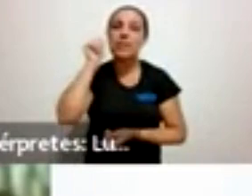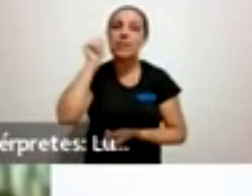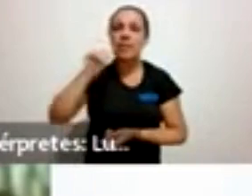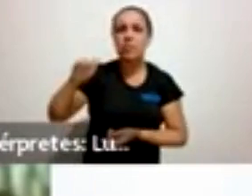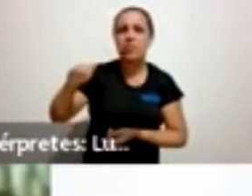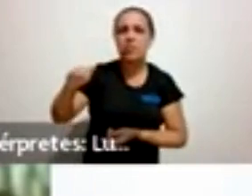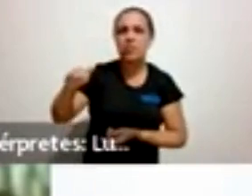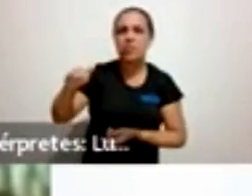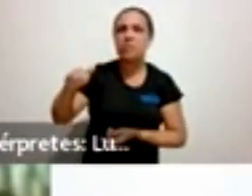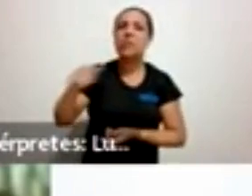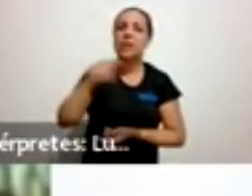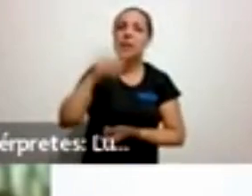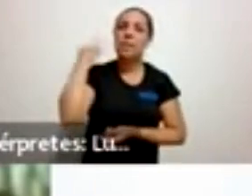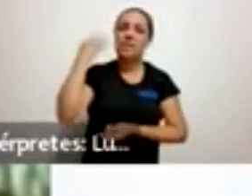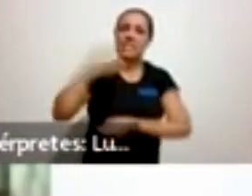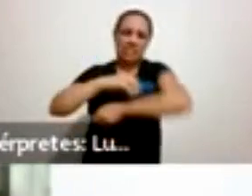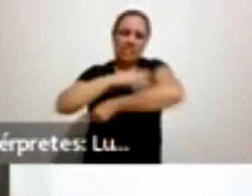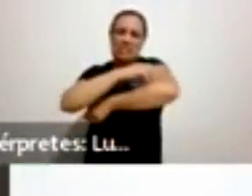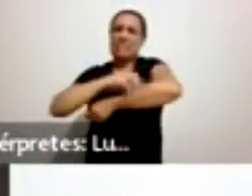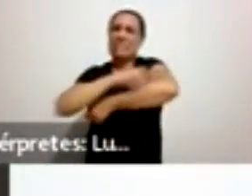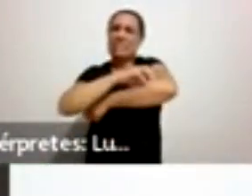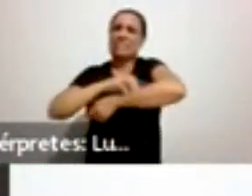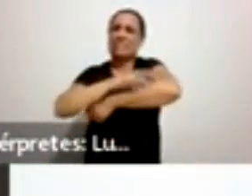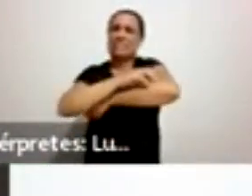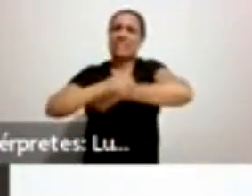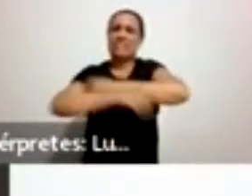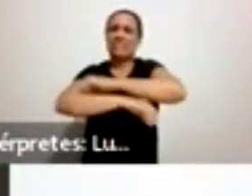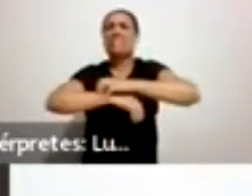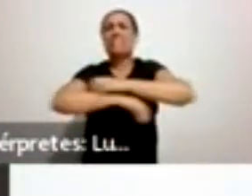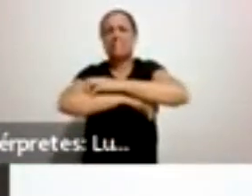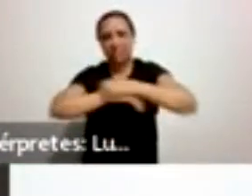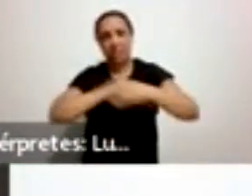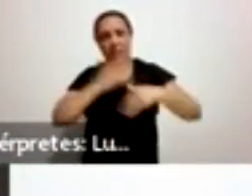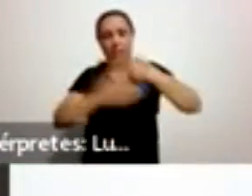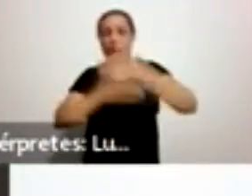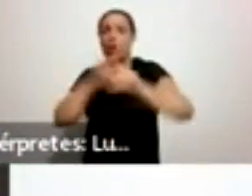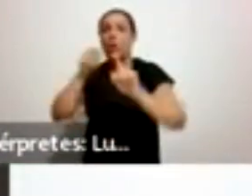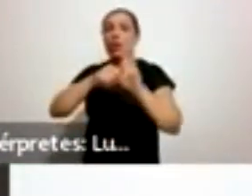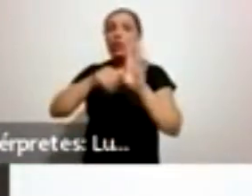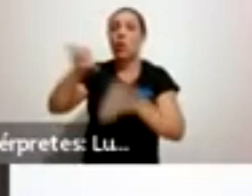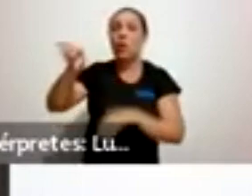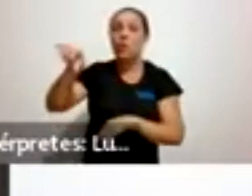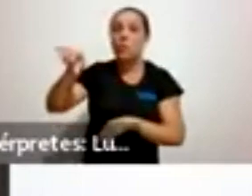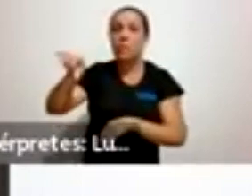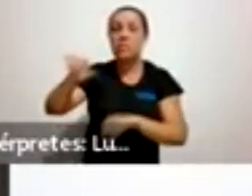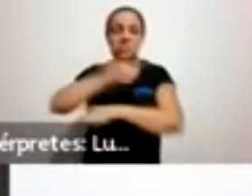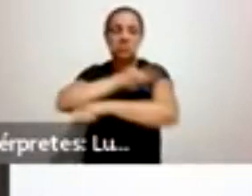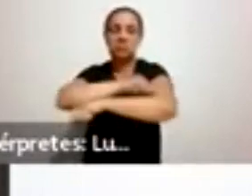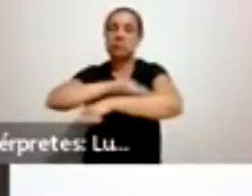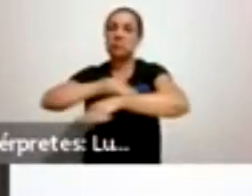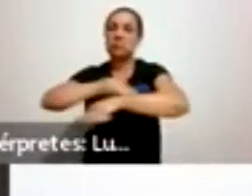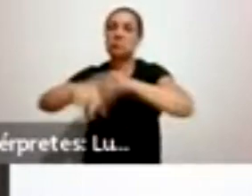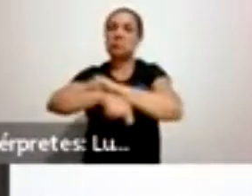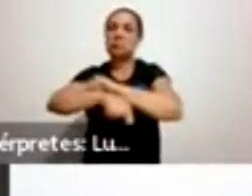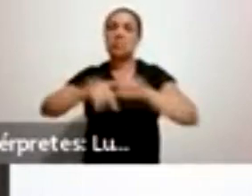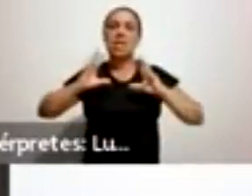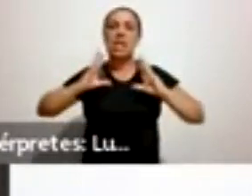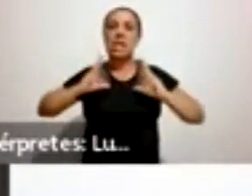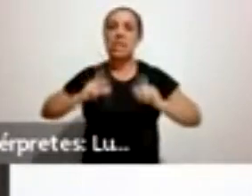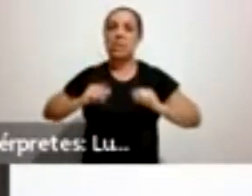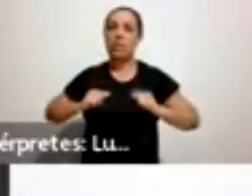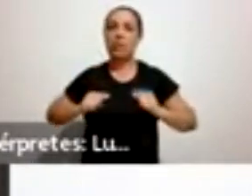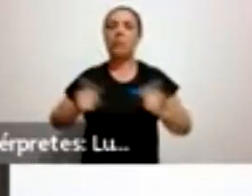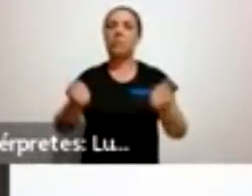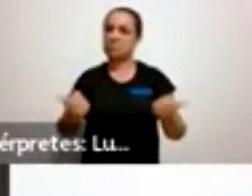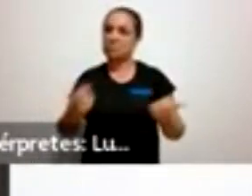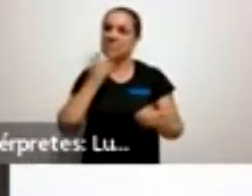e o depois. Olha como a pele fica mais limpa. O resultado da limpeza intracelular. Diabetes tipo 2, ó, como fica